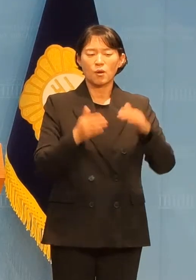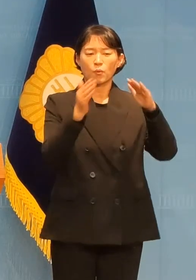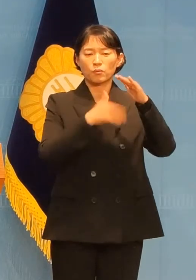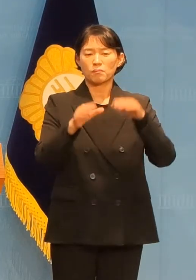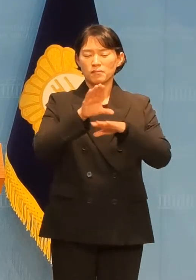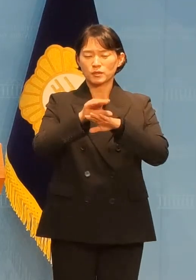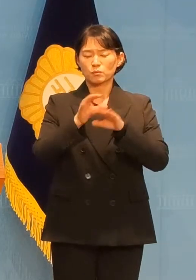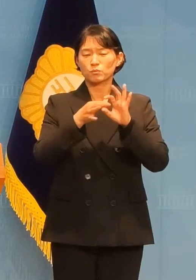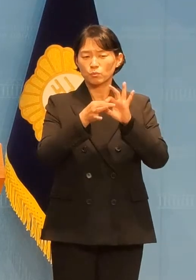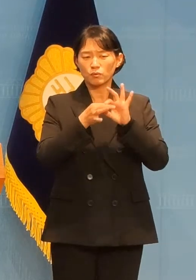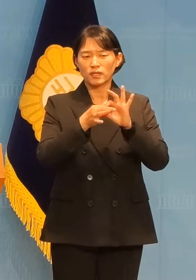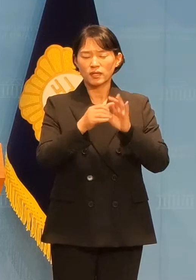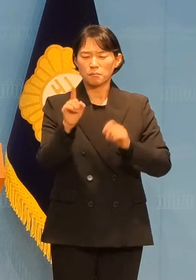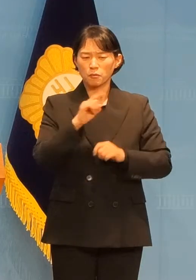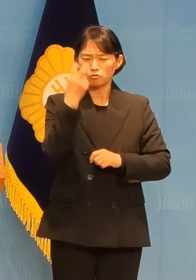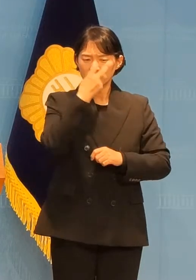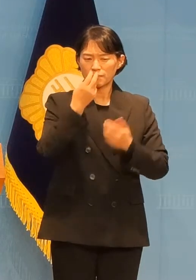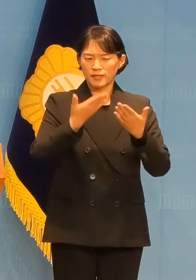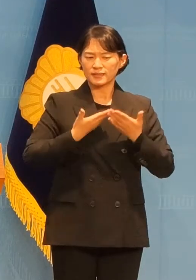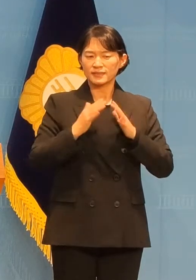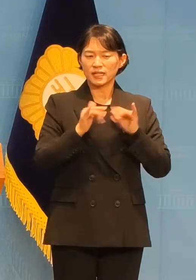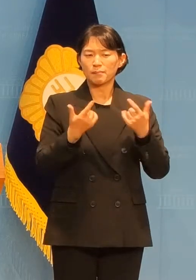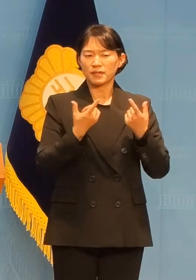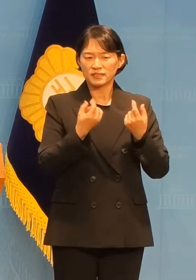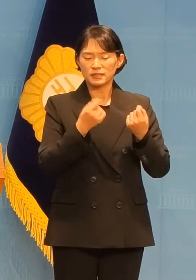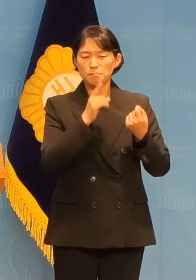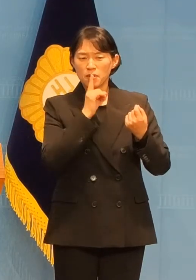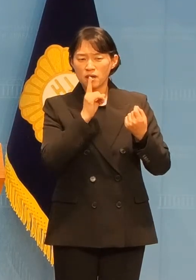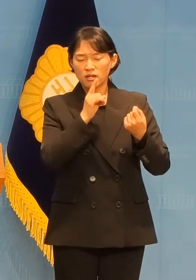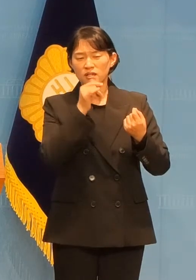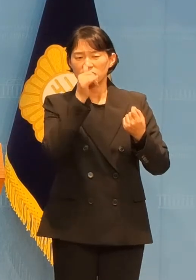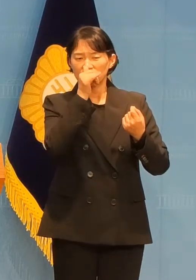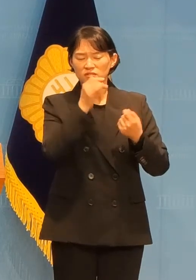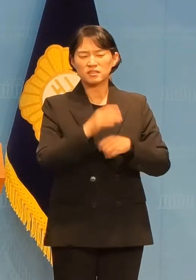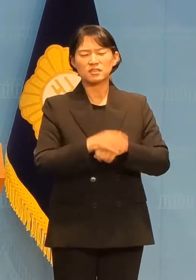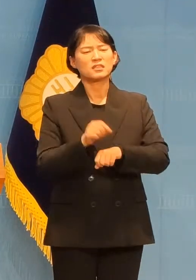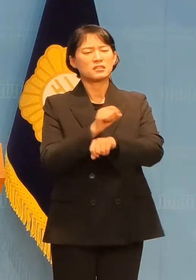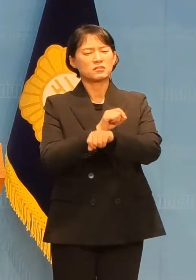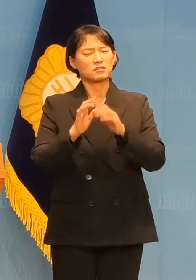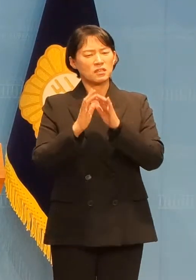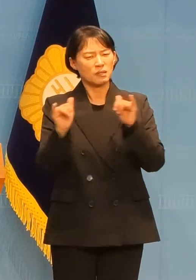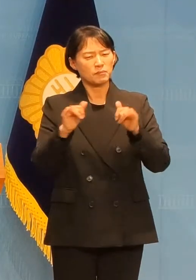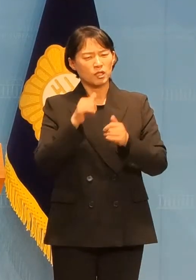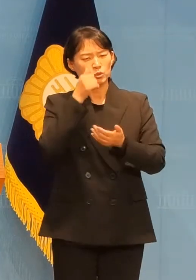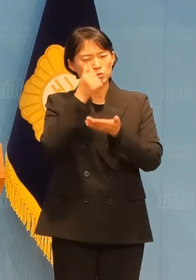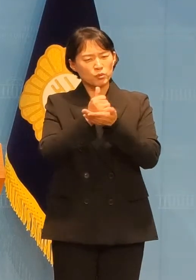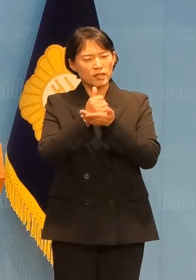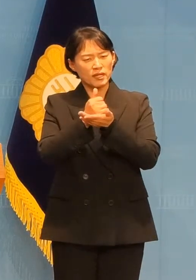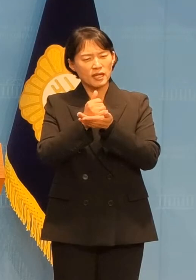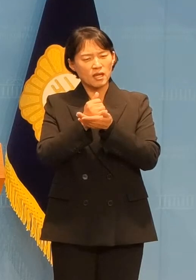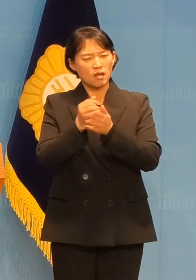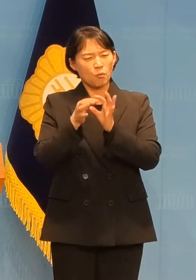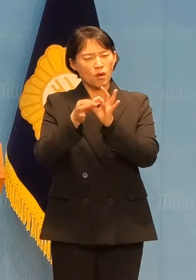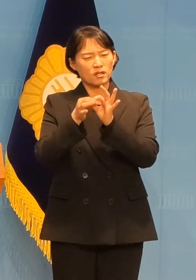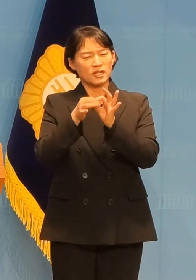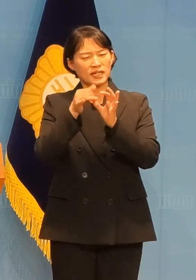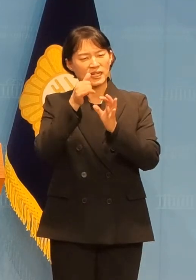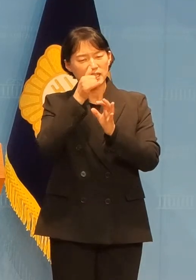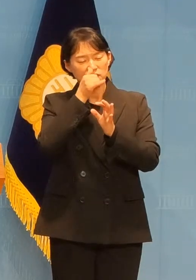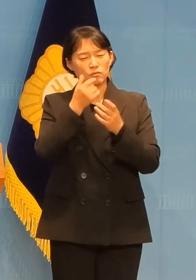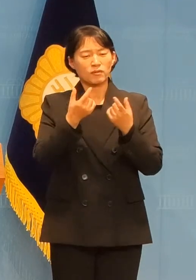통해 마치 수사 대상인 것처럼 언급한 것은 특정 인물에게 범죄 연관성을